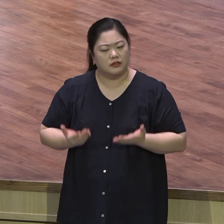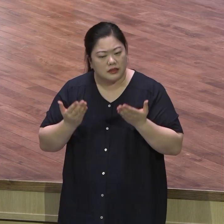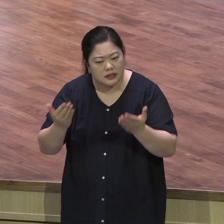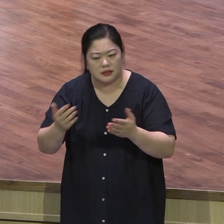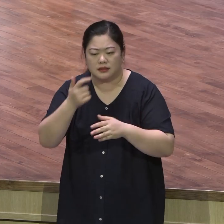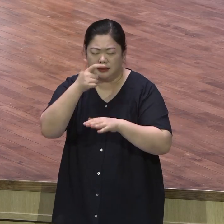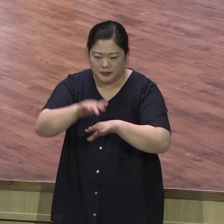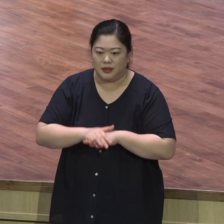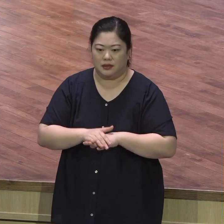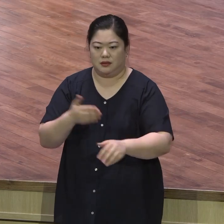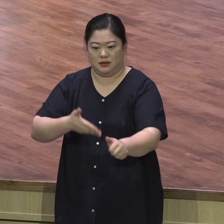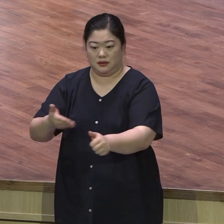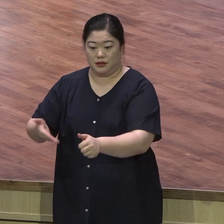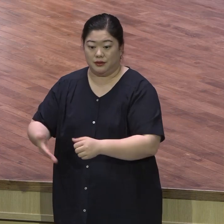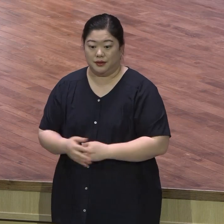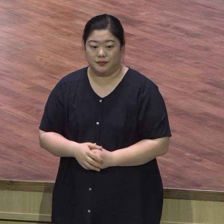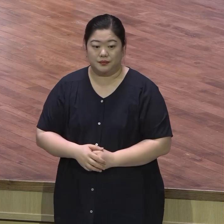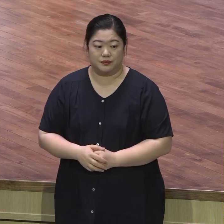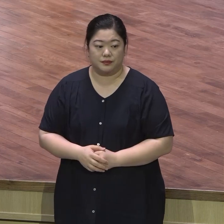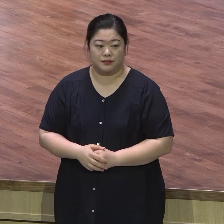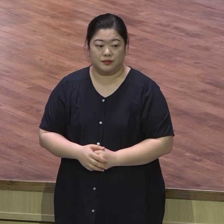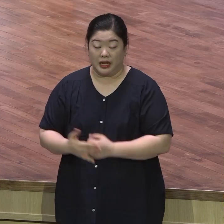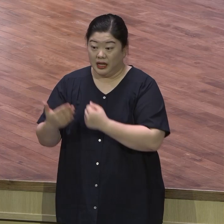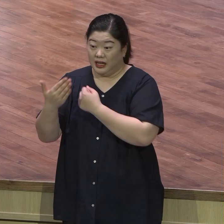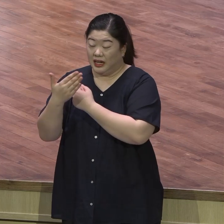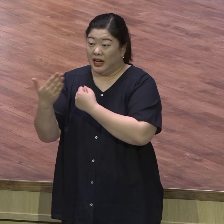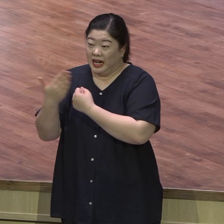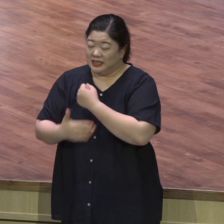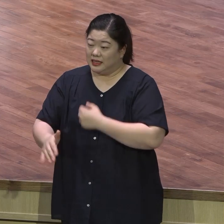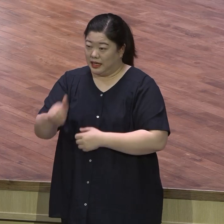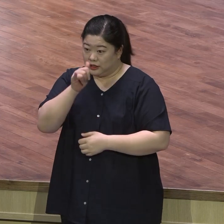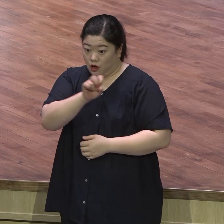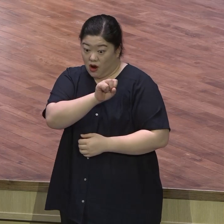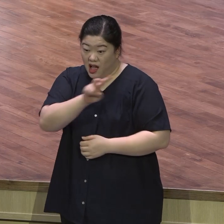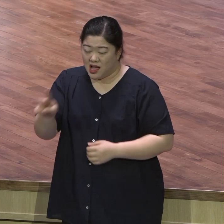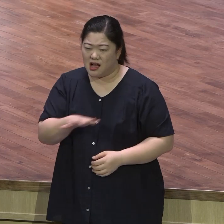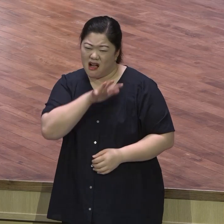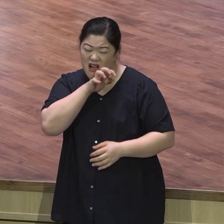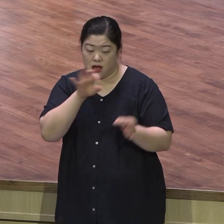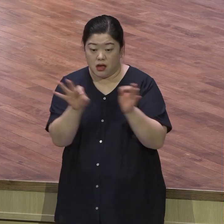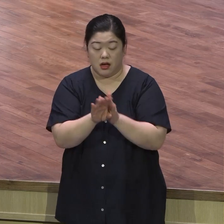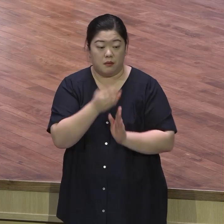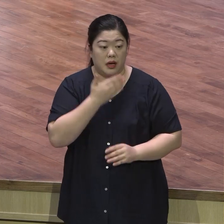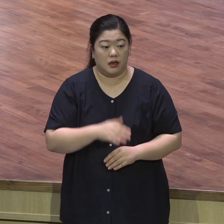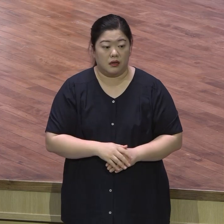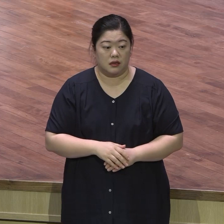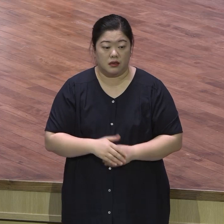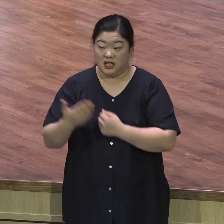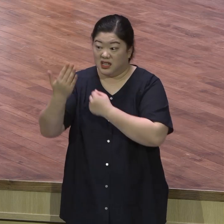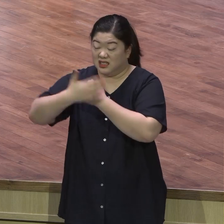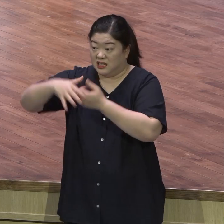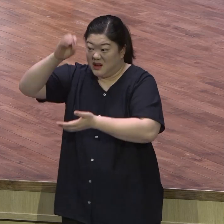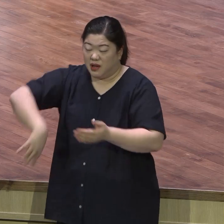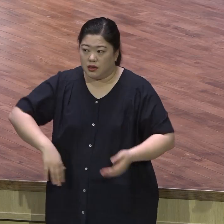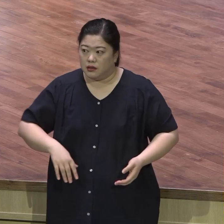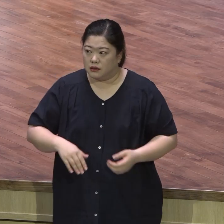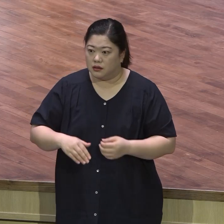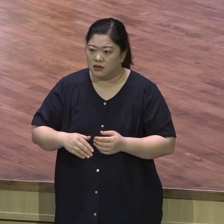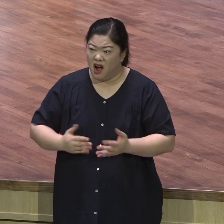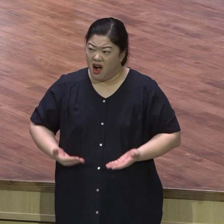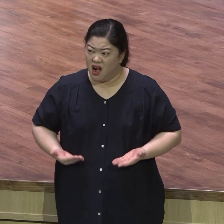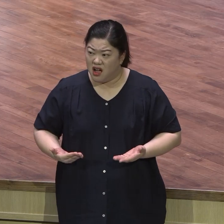시작되는 겁니다. 여기서부터 시작되는 겁니다. 모든 그런 불평, 잡소리가 없어요. 은혜로 시작되기 때문에 오늘 본문에 보면